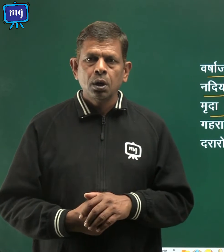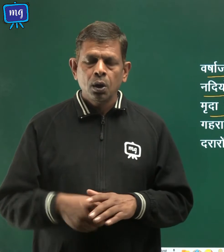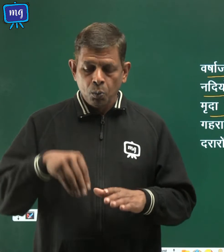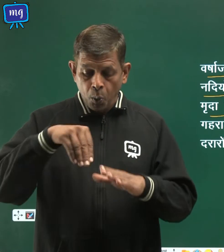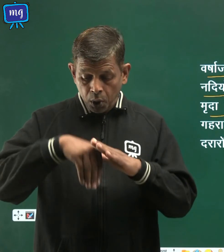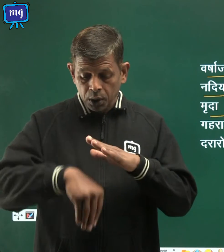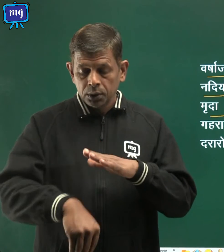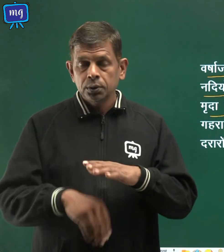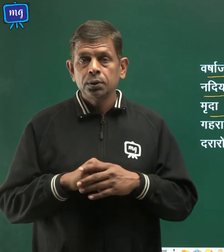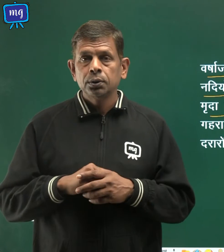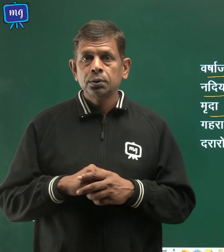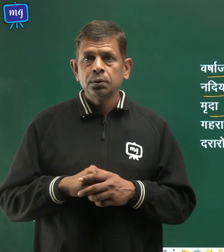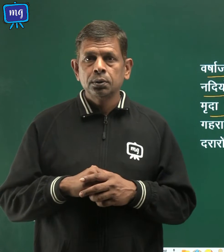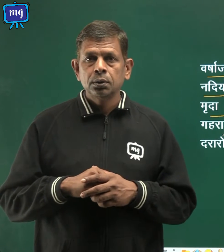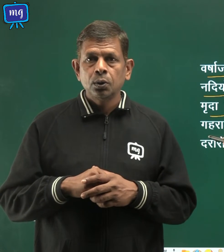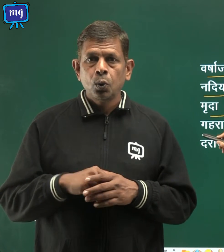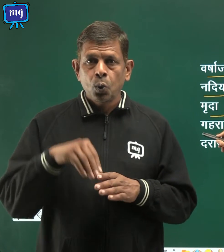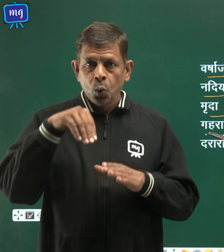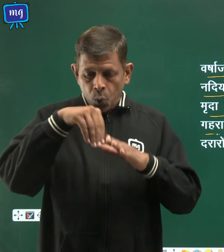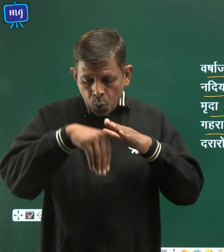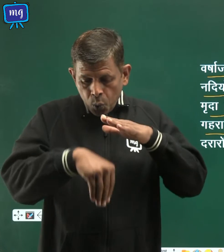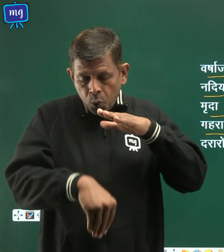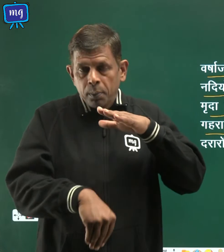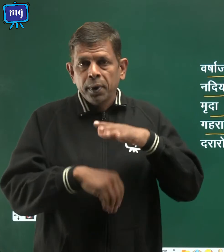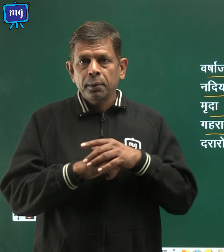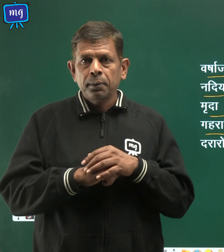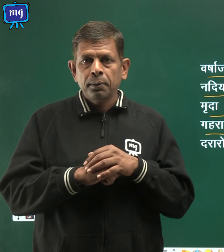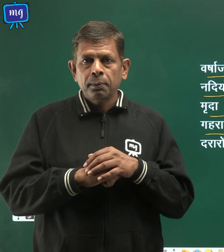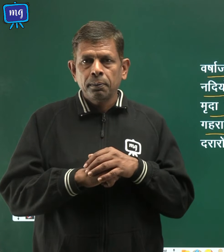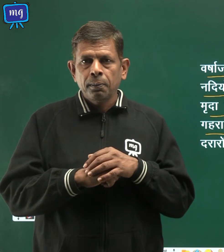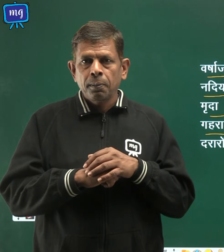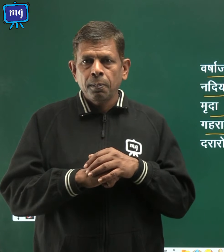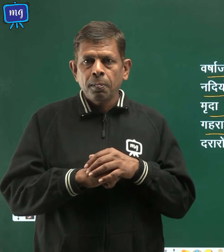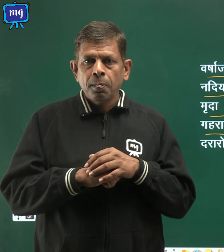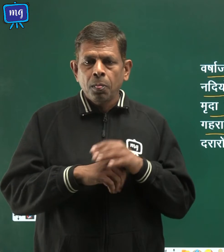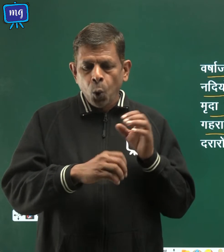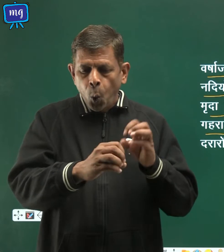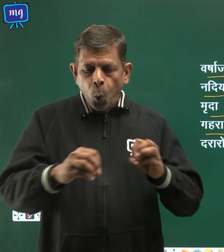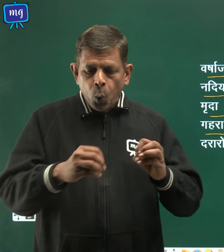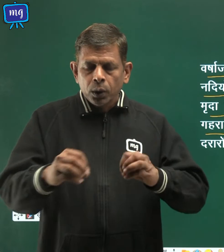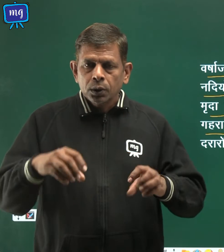भूमि के नीचे गहराई में रिक्त स्थानों